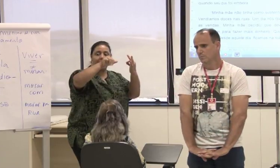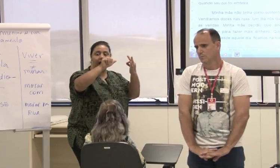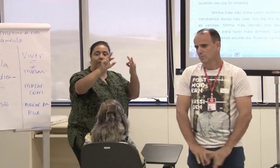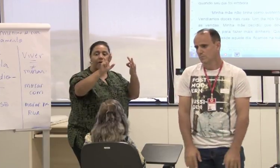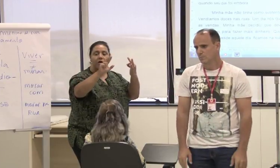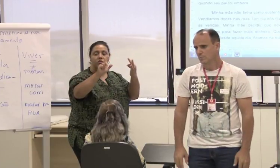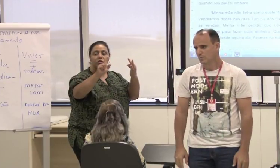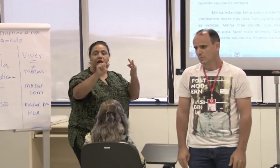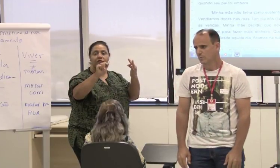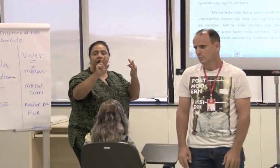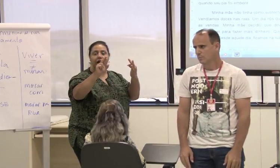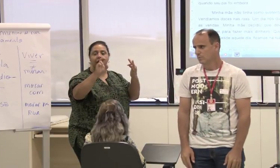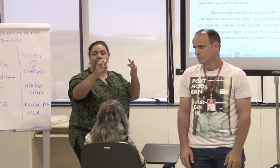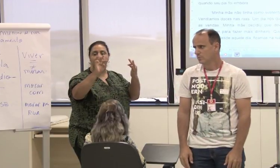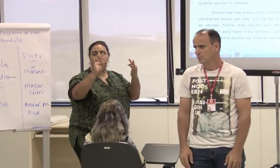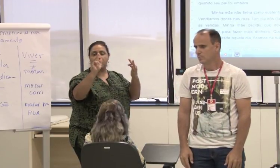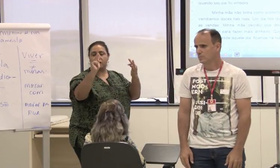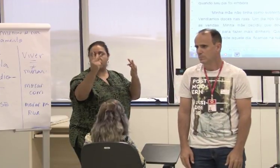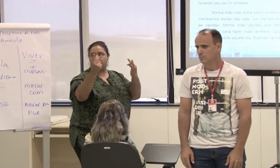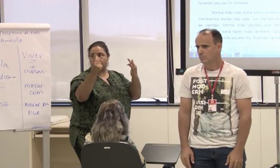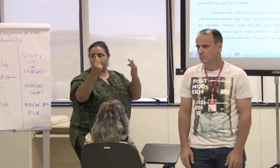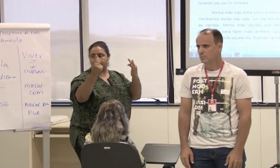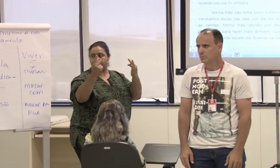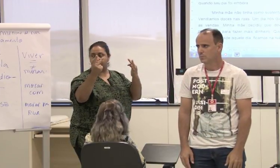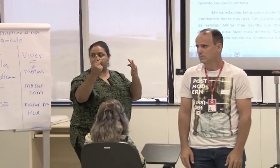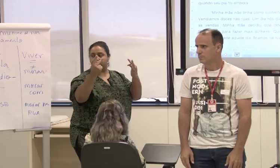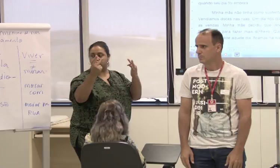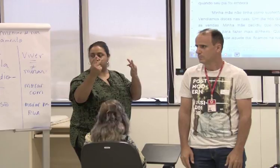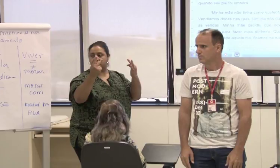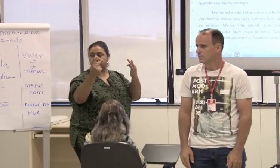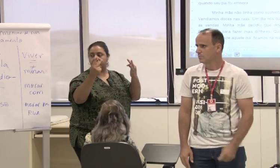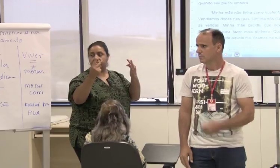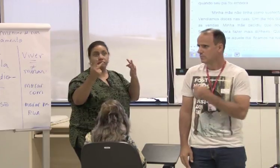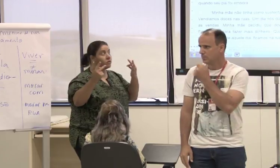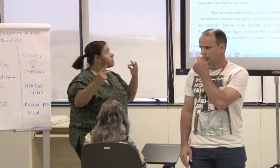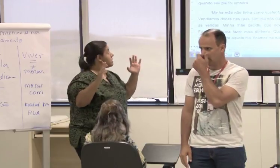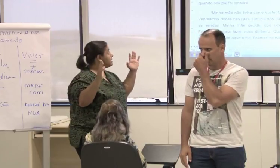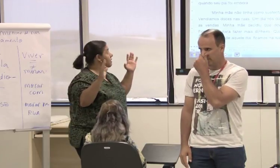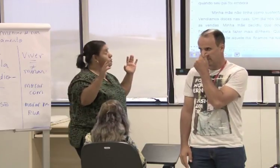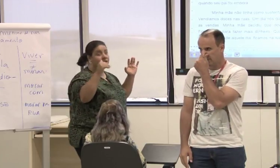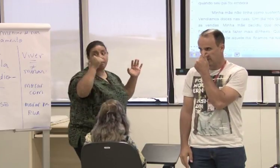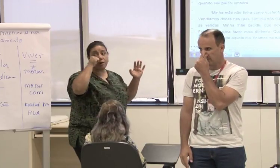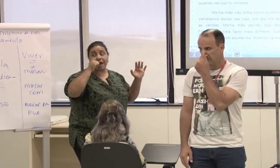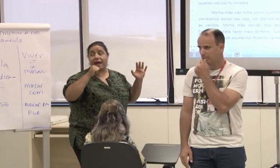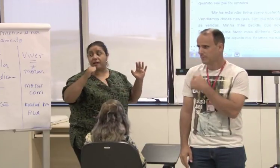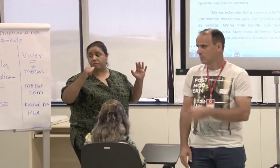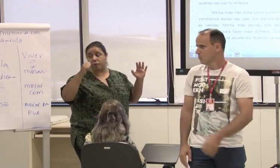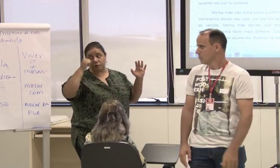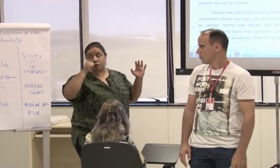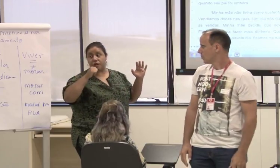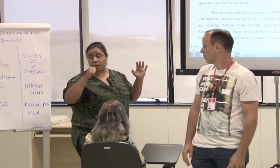a mão já vai fazer Margarete. Você vai puxar a mulher. Pode puxar a